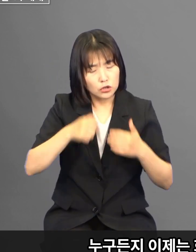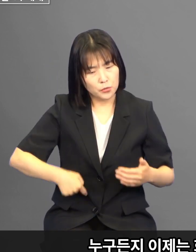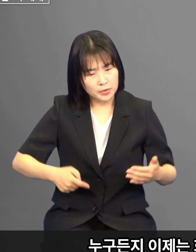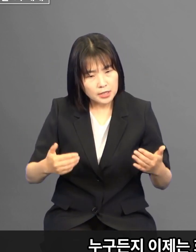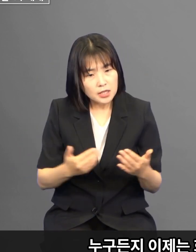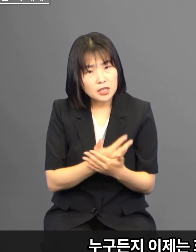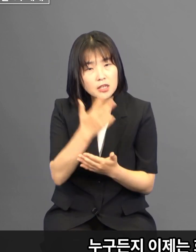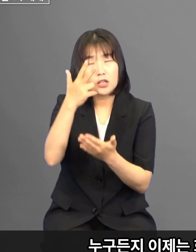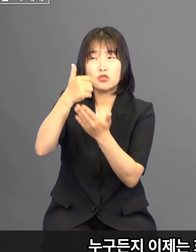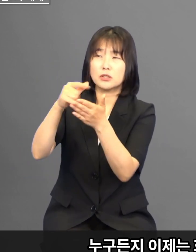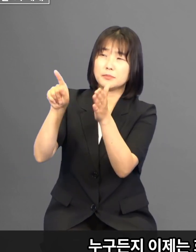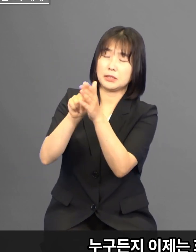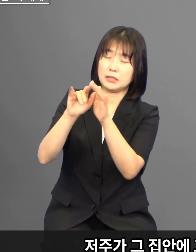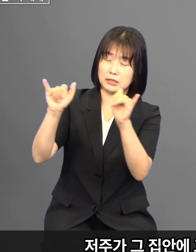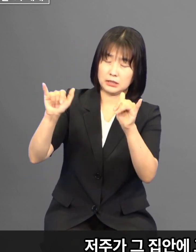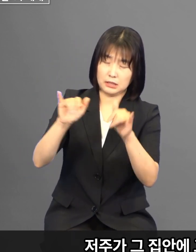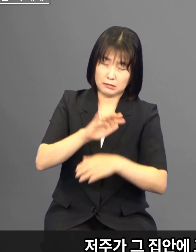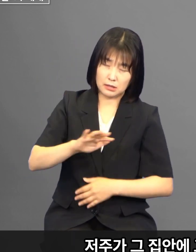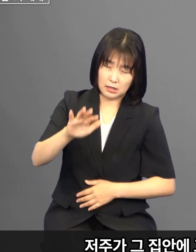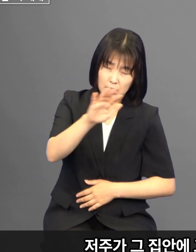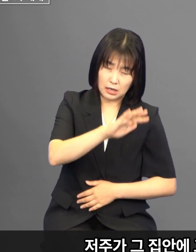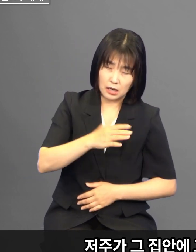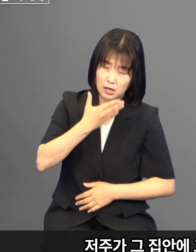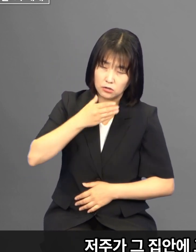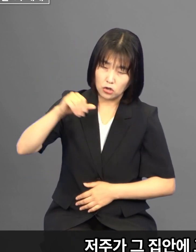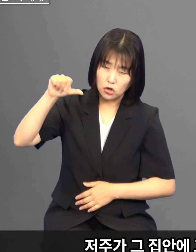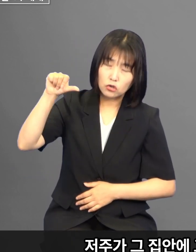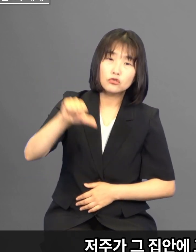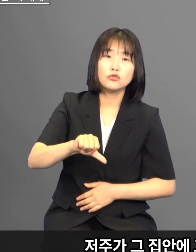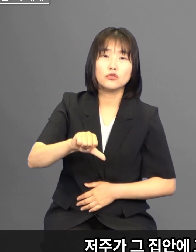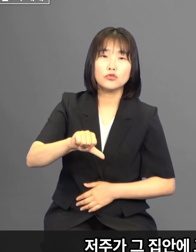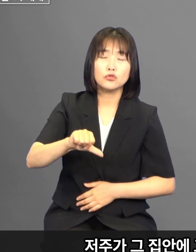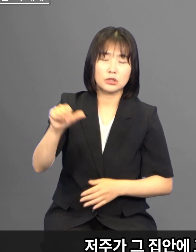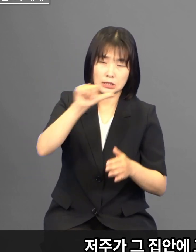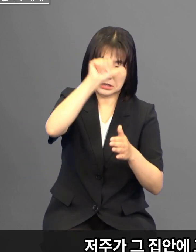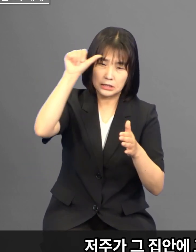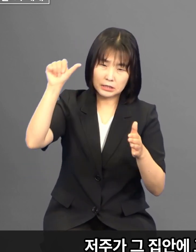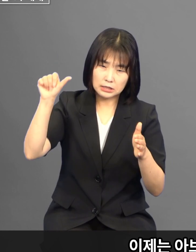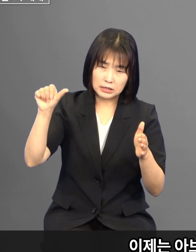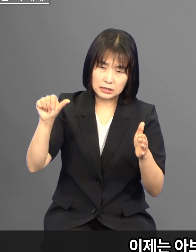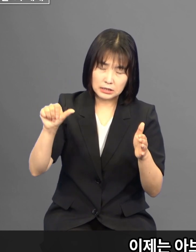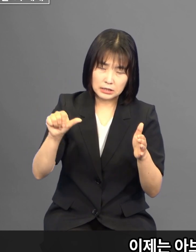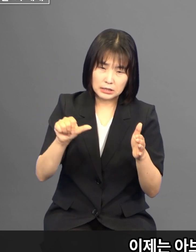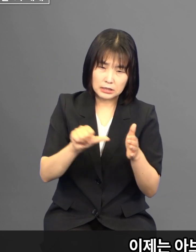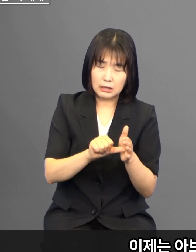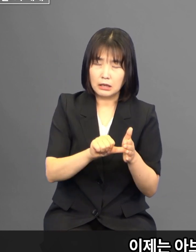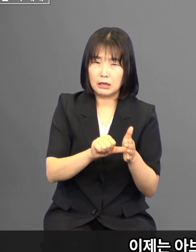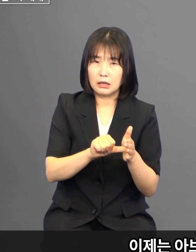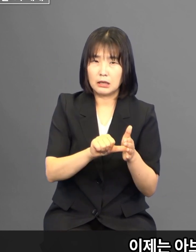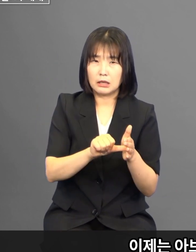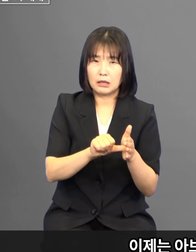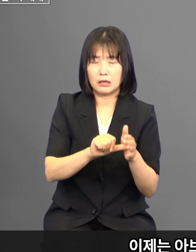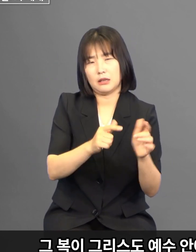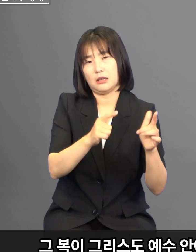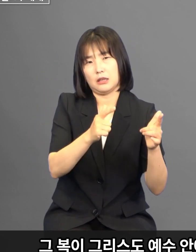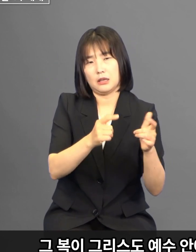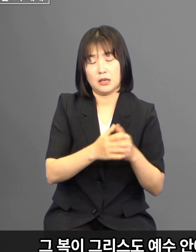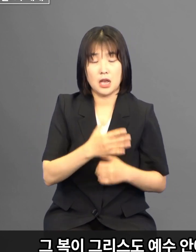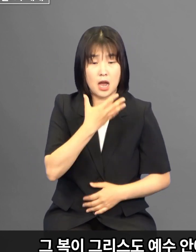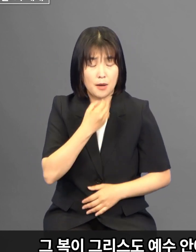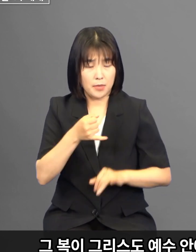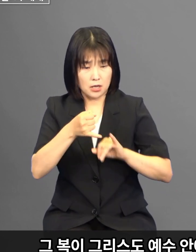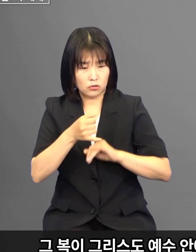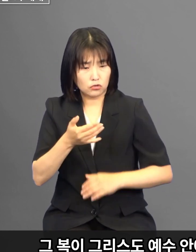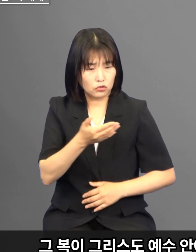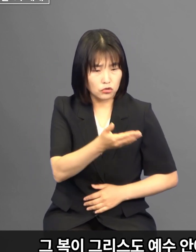회개하고 주님을 믿는 자마다 저주가 그 집안에 그의 인생 가운데 있지 아니하고 이제는 아브라함에게 약속하셨던 그